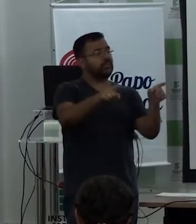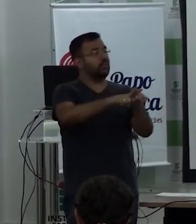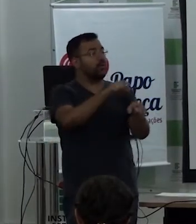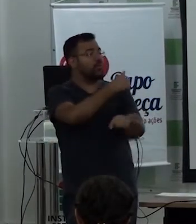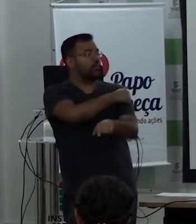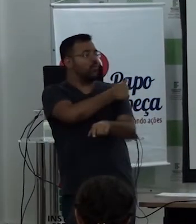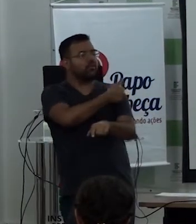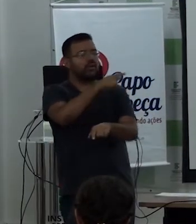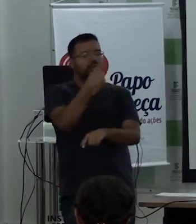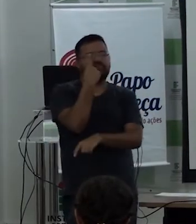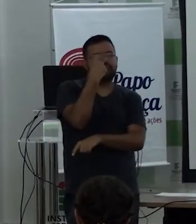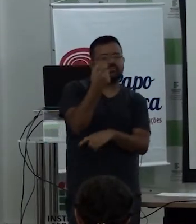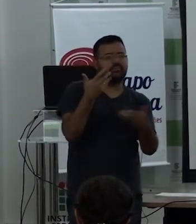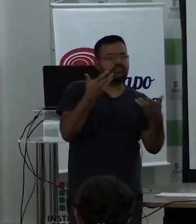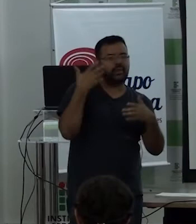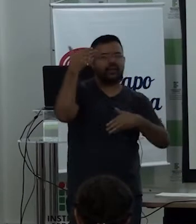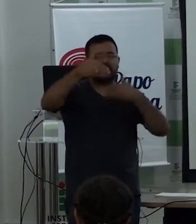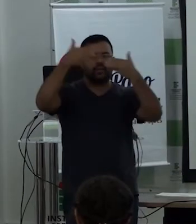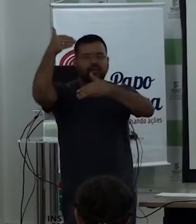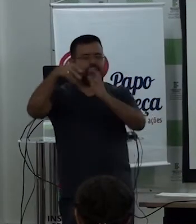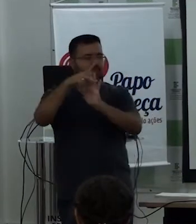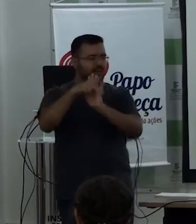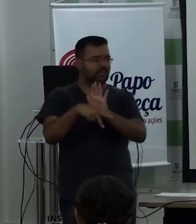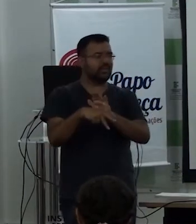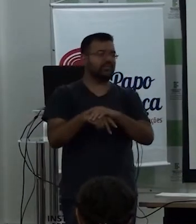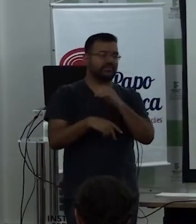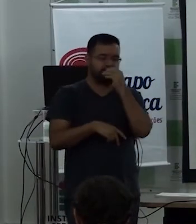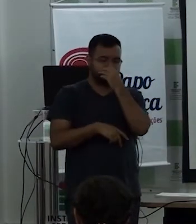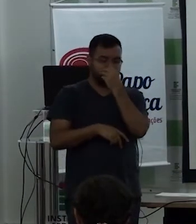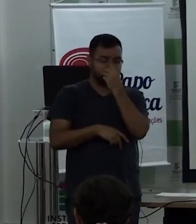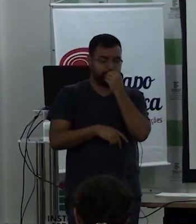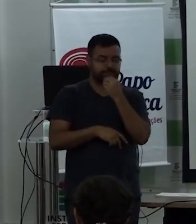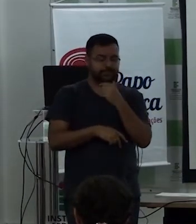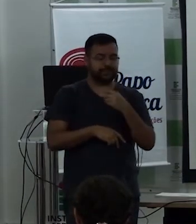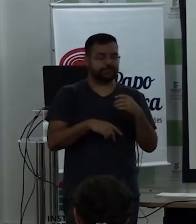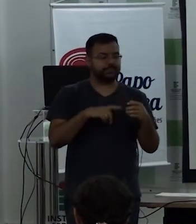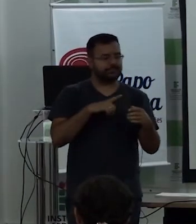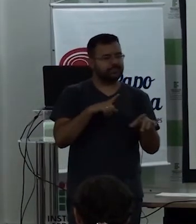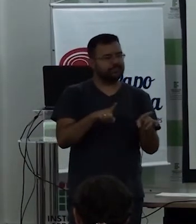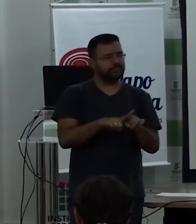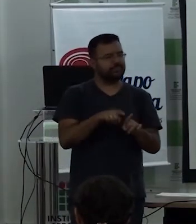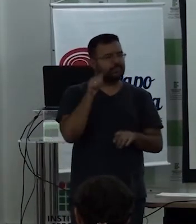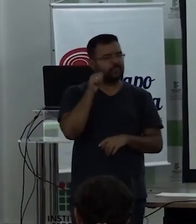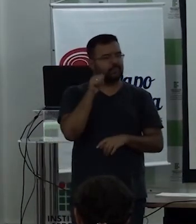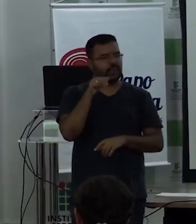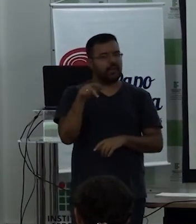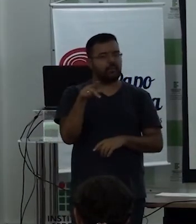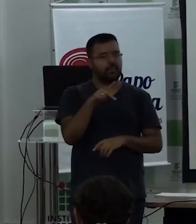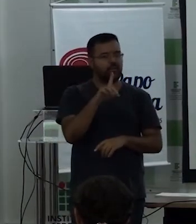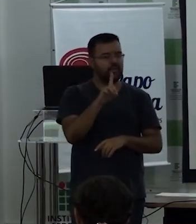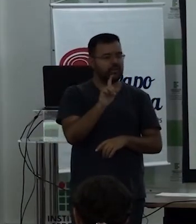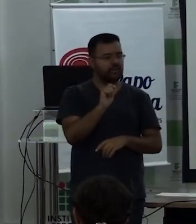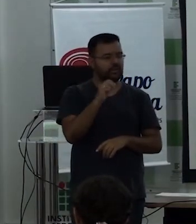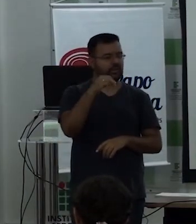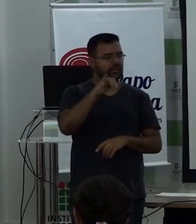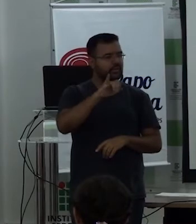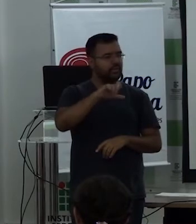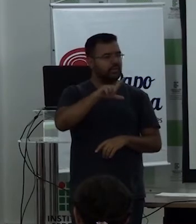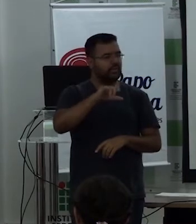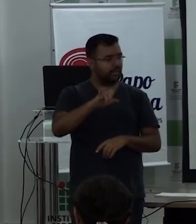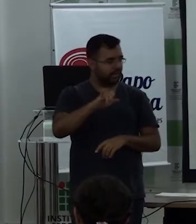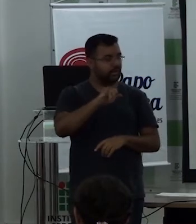também a participarem desses projetos de iniciação científica. Temos também, se eu me engano, a professora Daniela, que tem um projeto junto com a